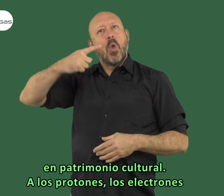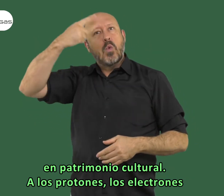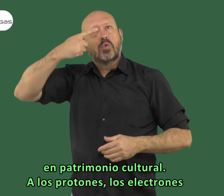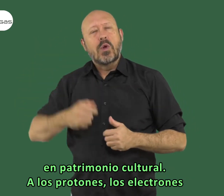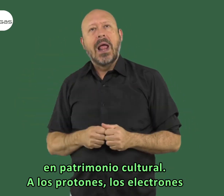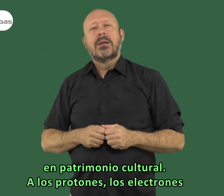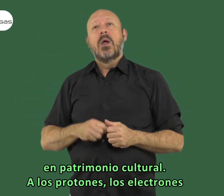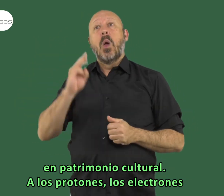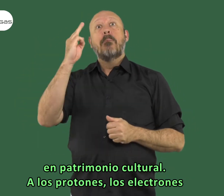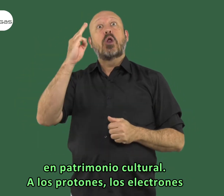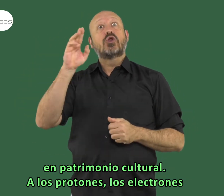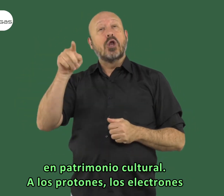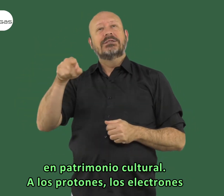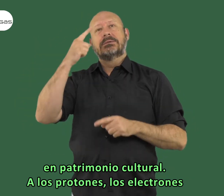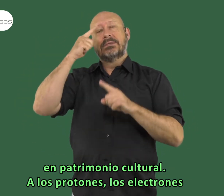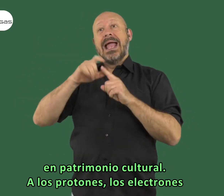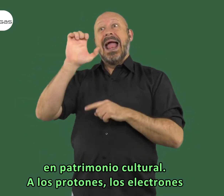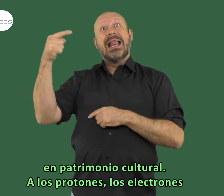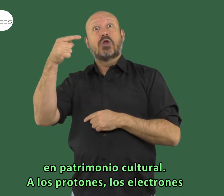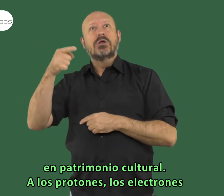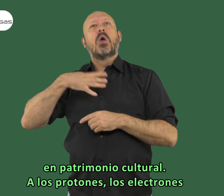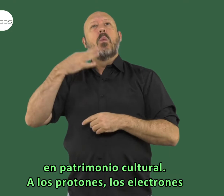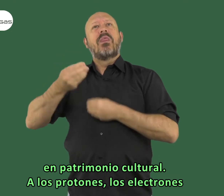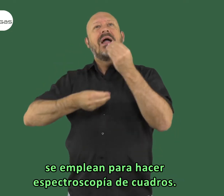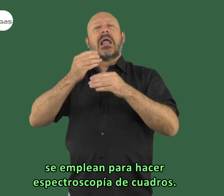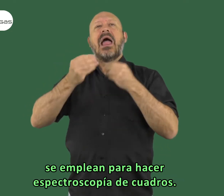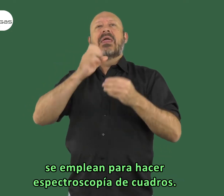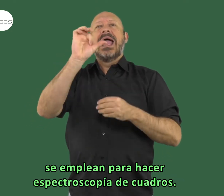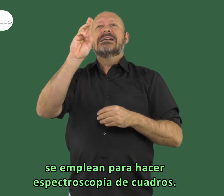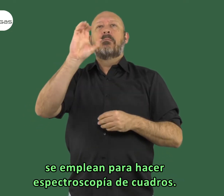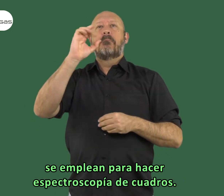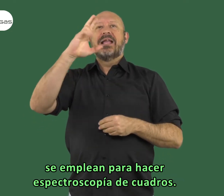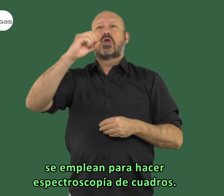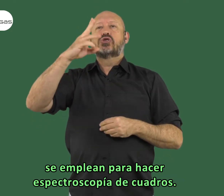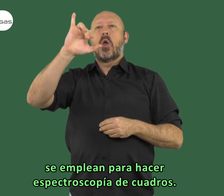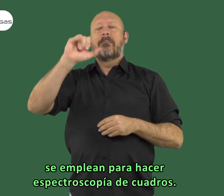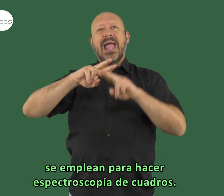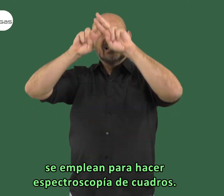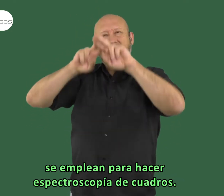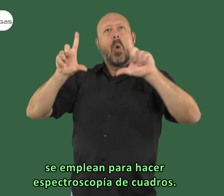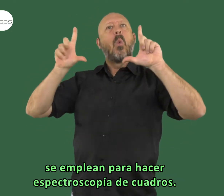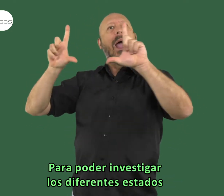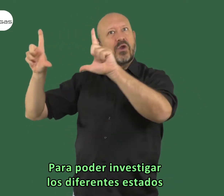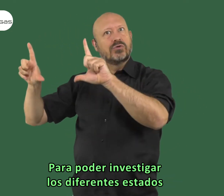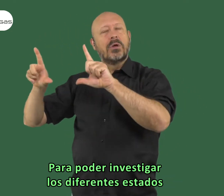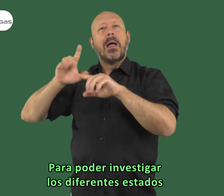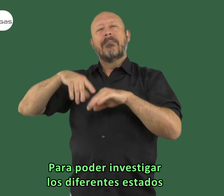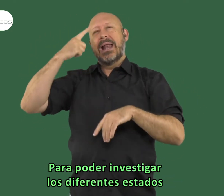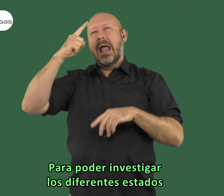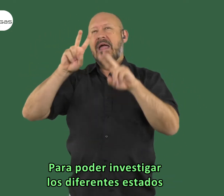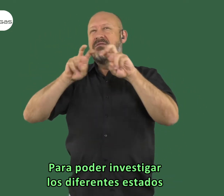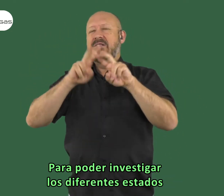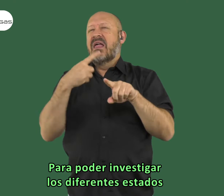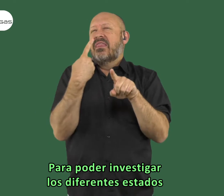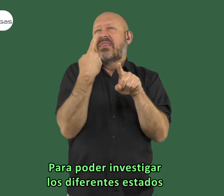culturales, patrimonio cultural. Los protones, por ejemplo, y los electrones se pueden utilizar para hacer espectroscopía de cuadros, para